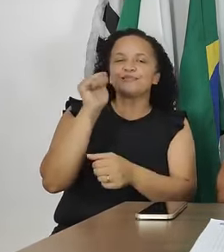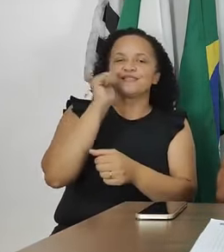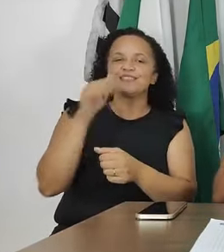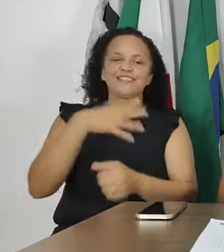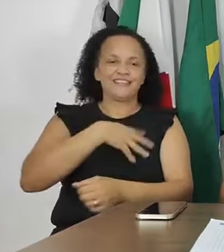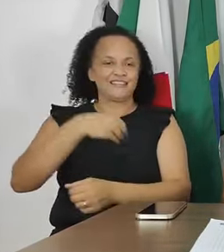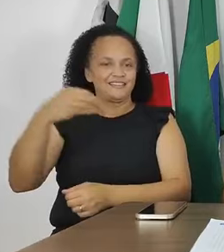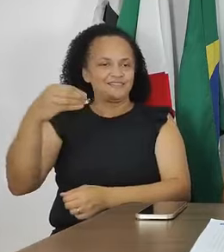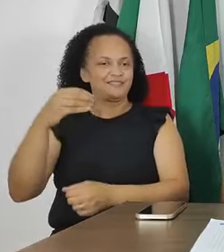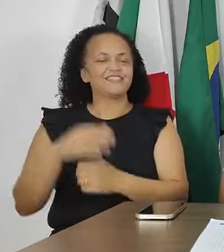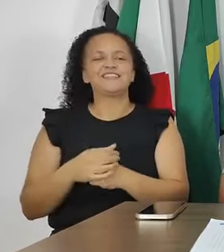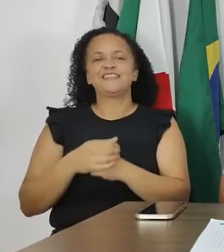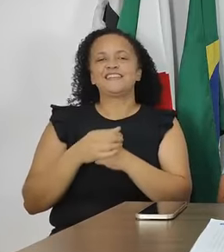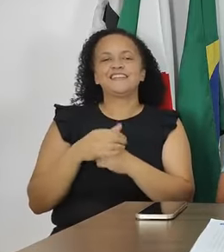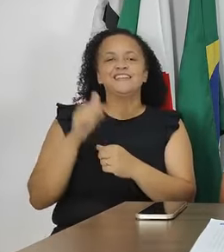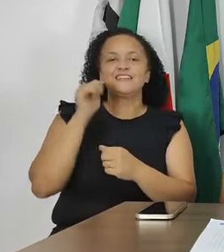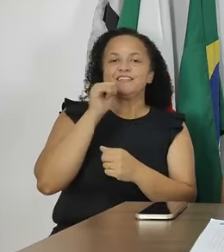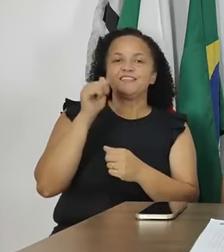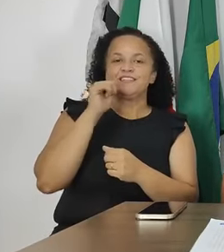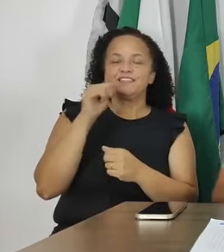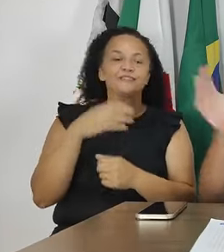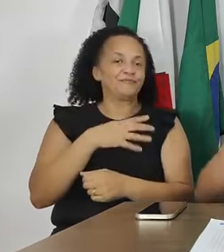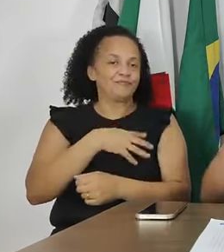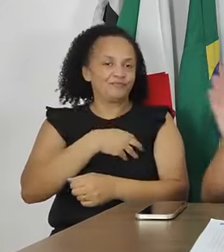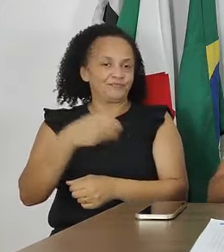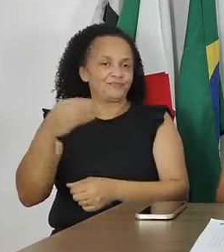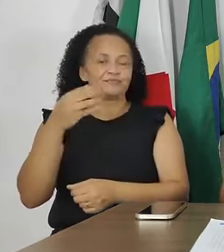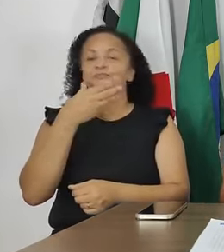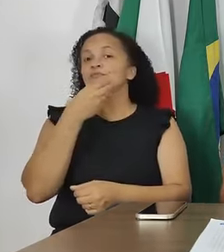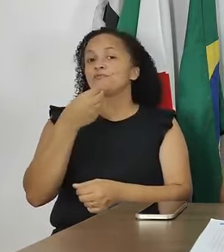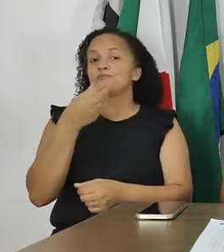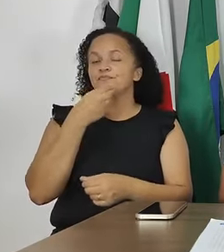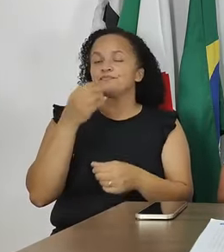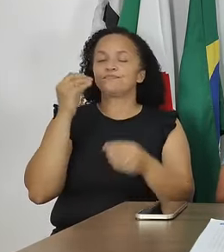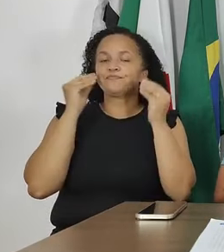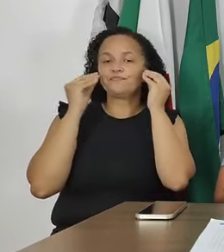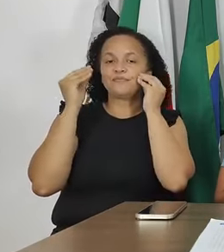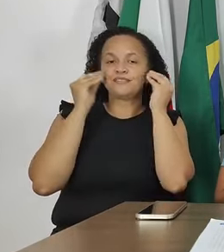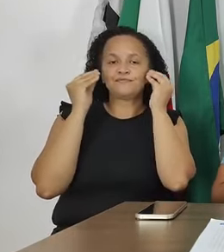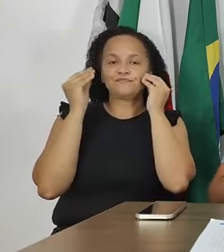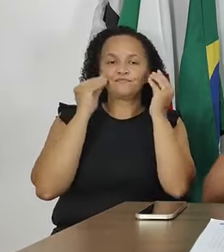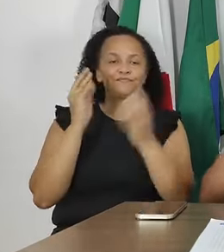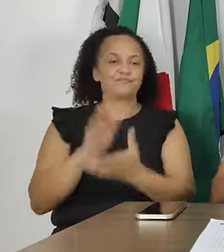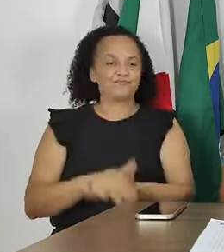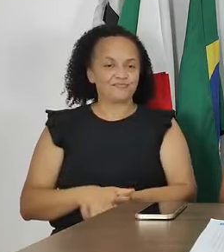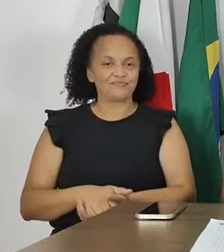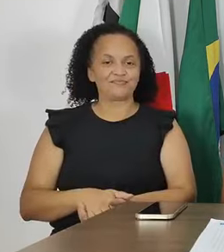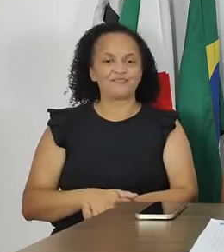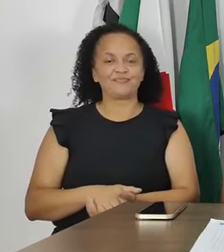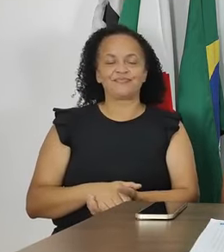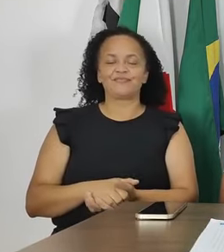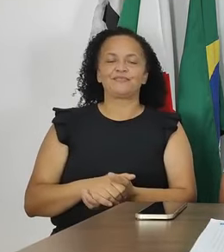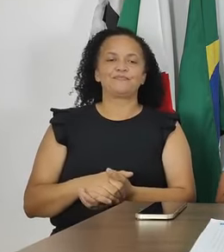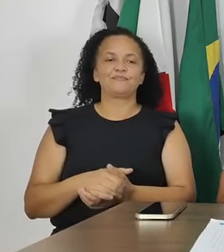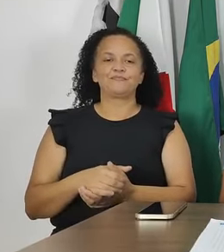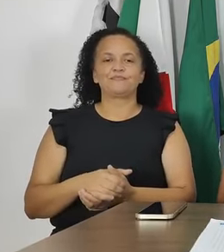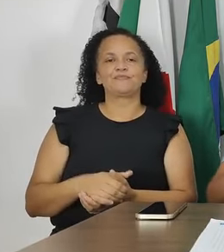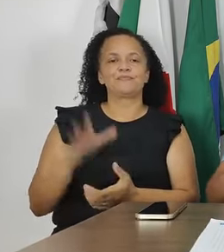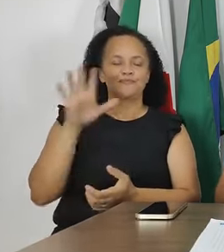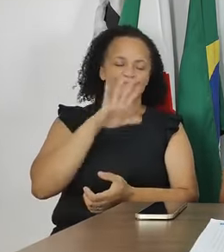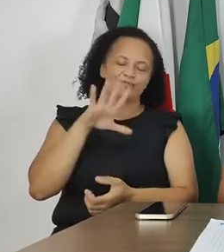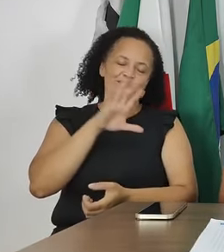Cris, Rebeca, Lucas e Gustavo, um beijo para todos vocês. Um beijo gostoso, tá?